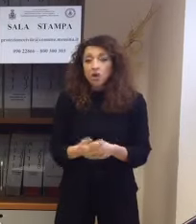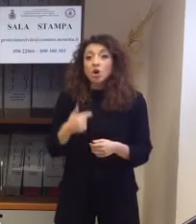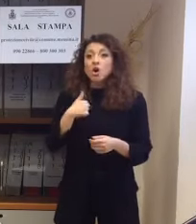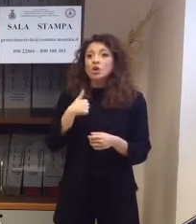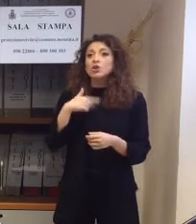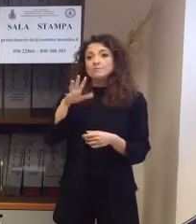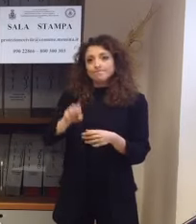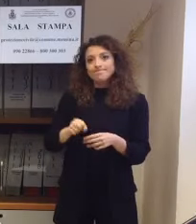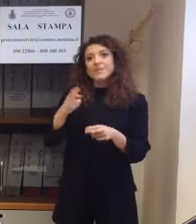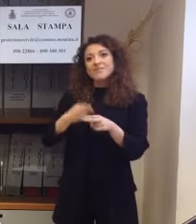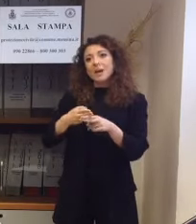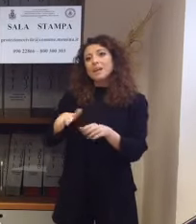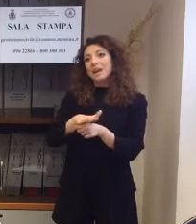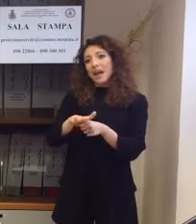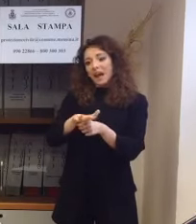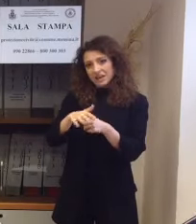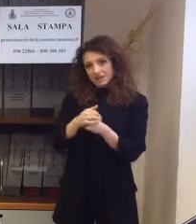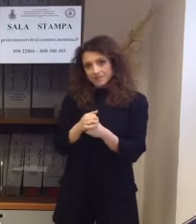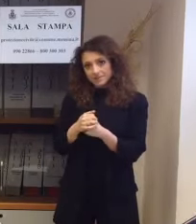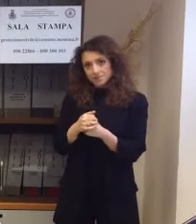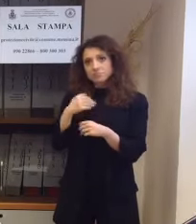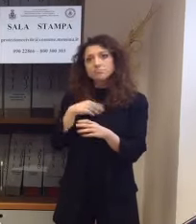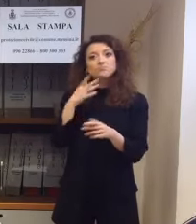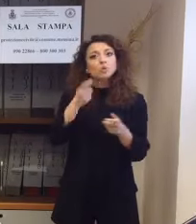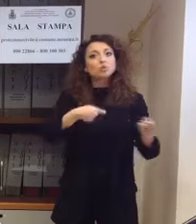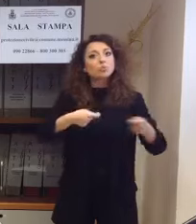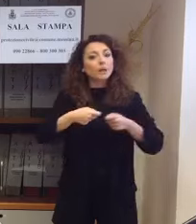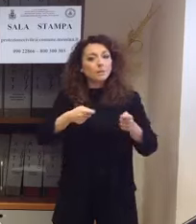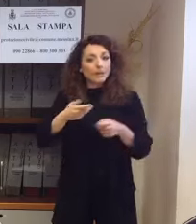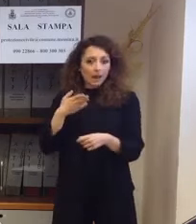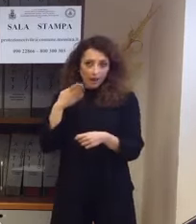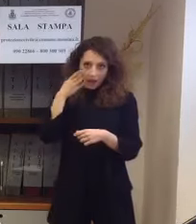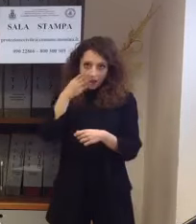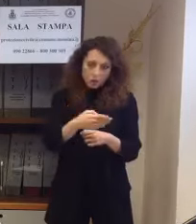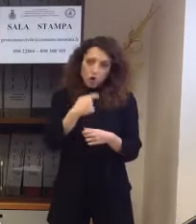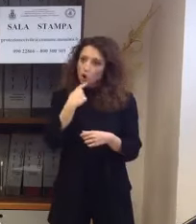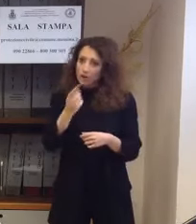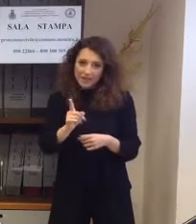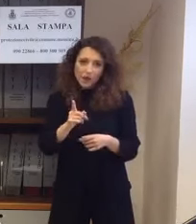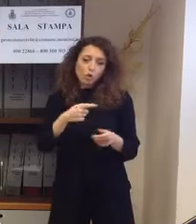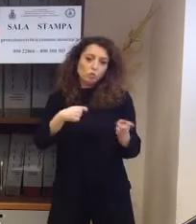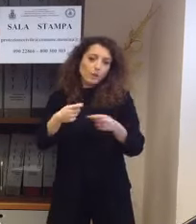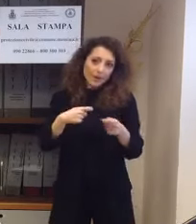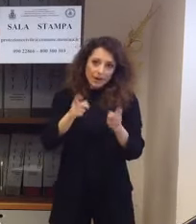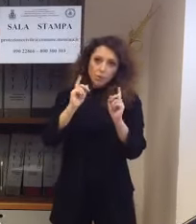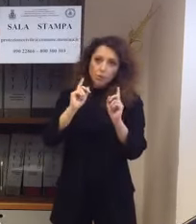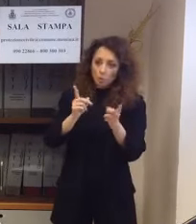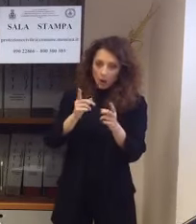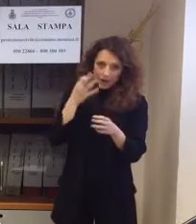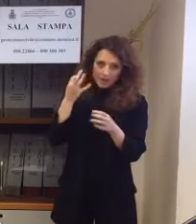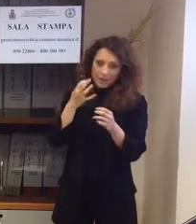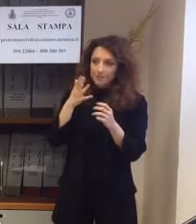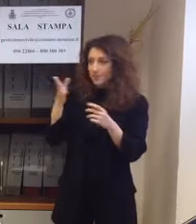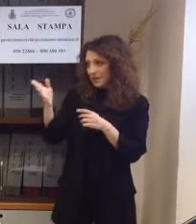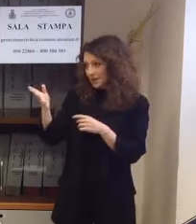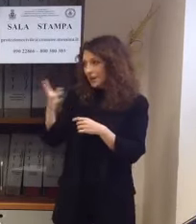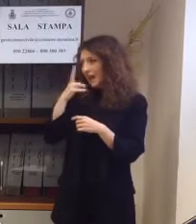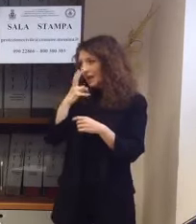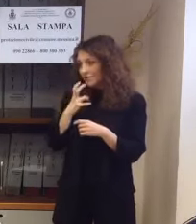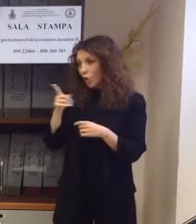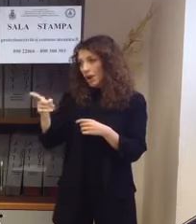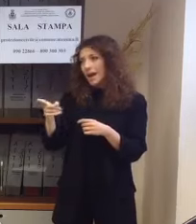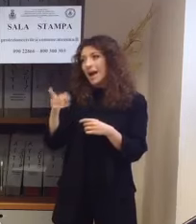usufruisco della Family Card. Oggi sono andato al supermercato, non dico quale, sempre perché l'avvocato